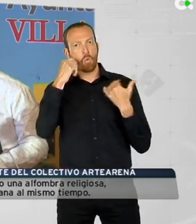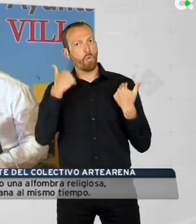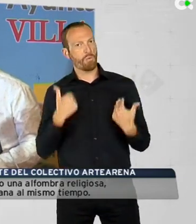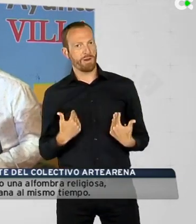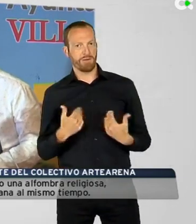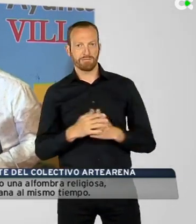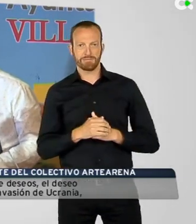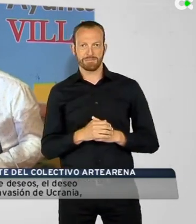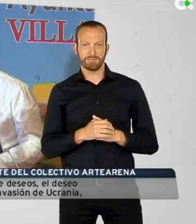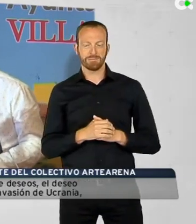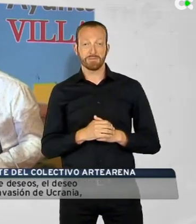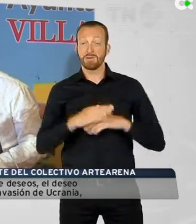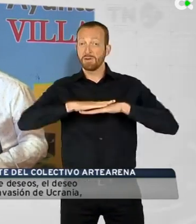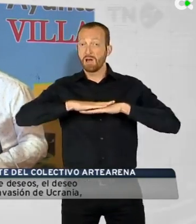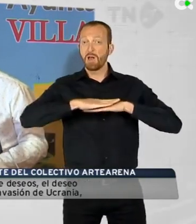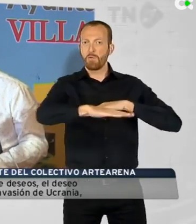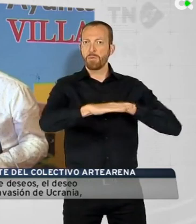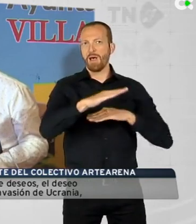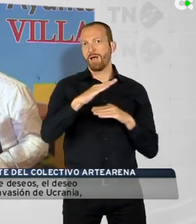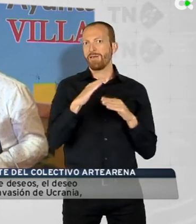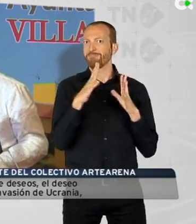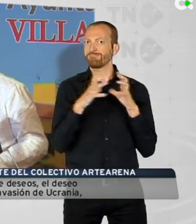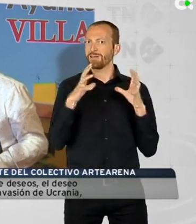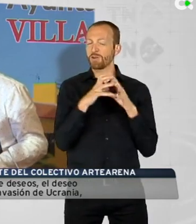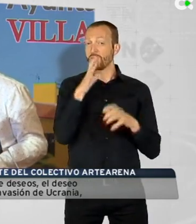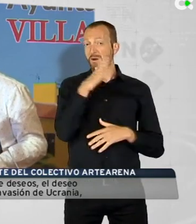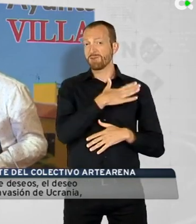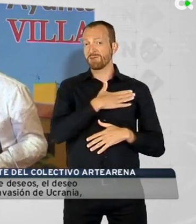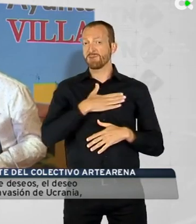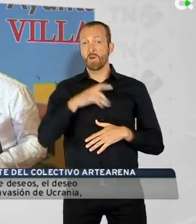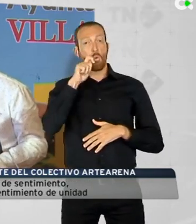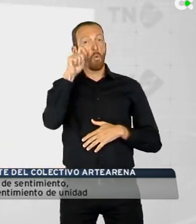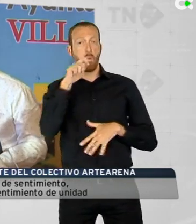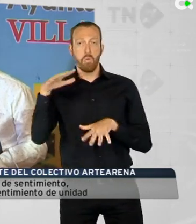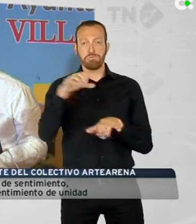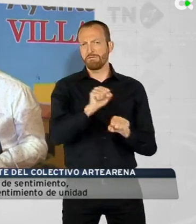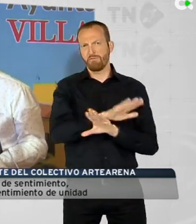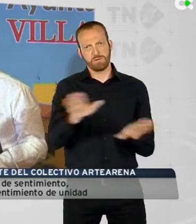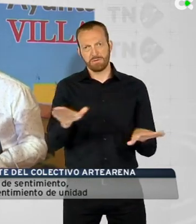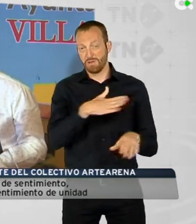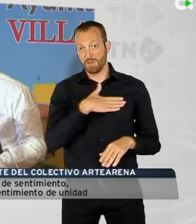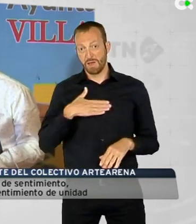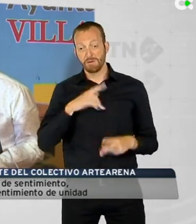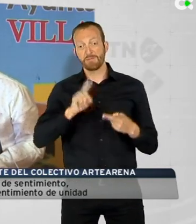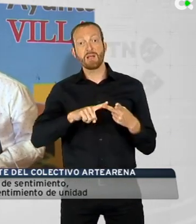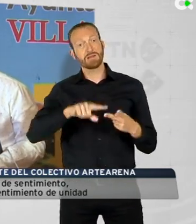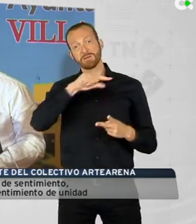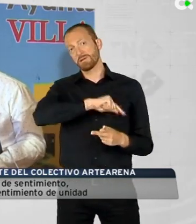tiempo. Una alfombra de deseos, los deseos de terminar con la invasión de Ucrania. Una alfombra de